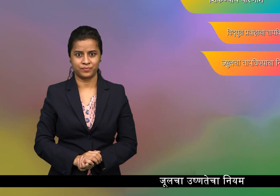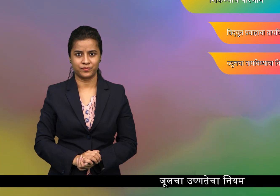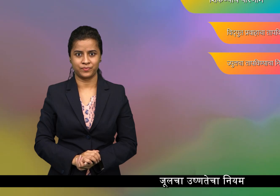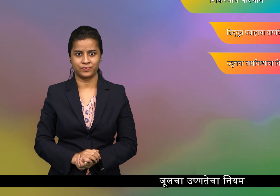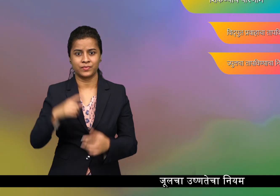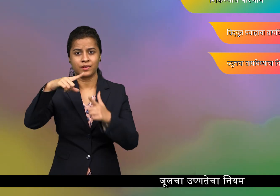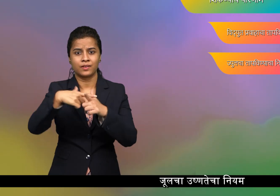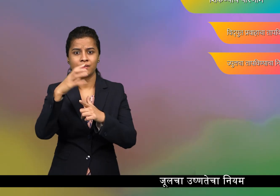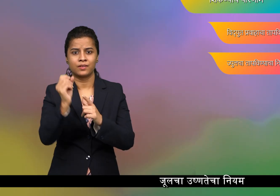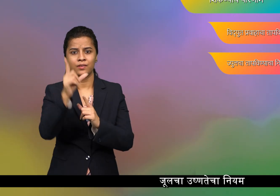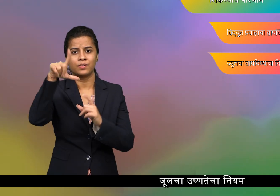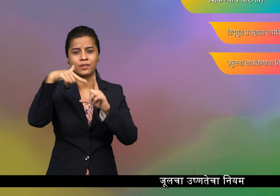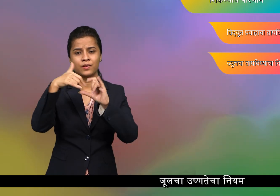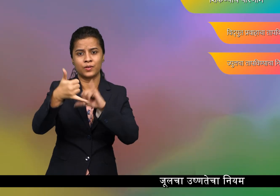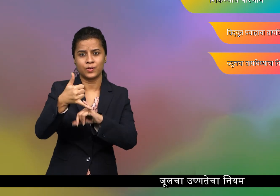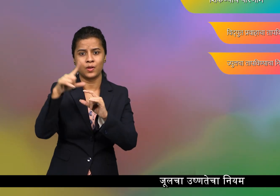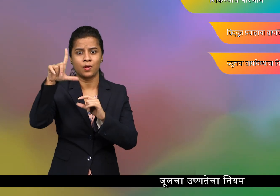जूलचा उष्णतेचा नियम,